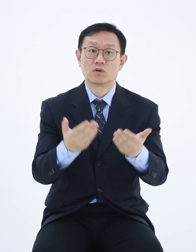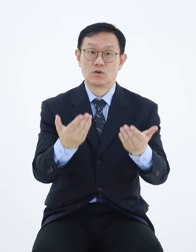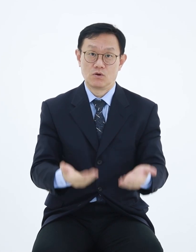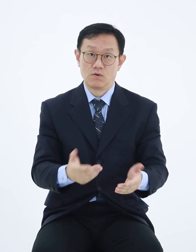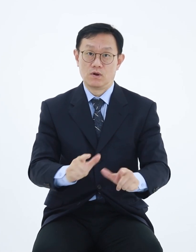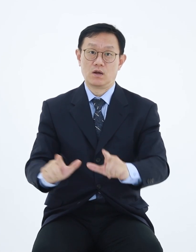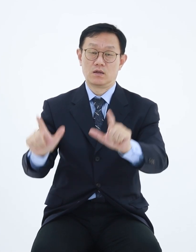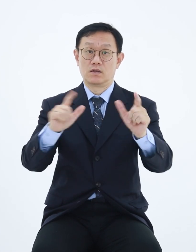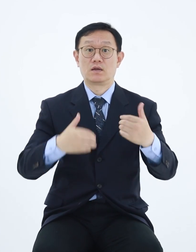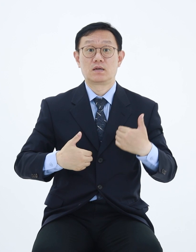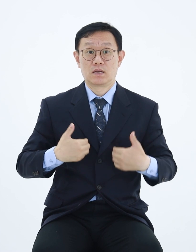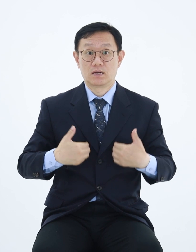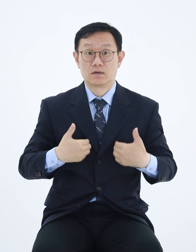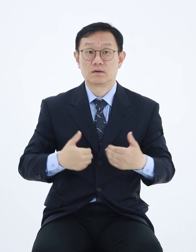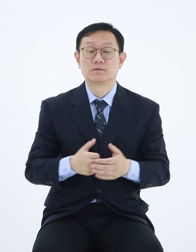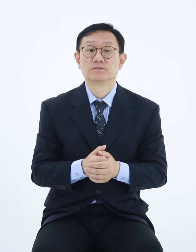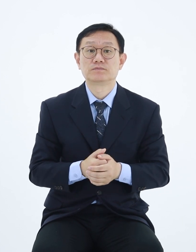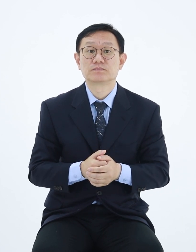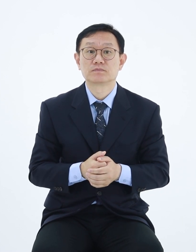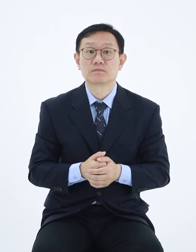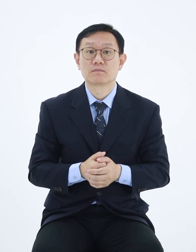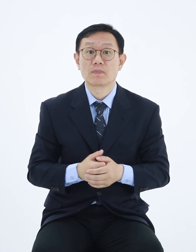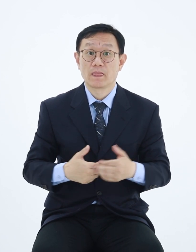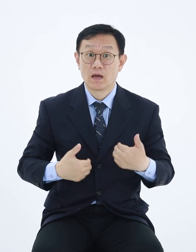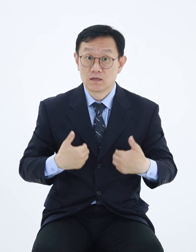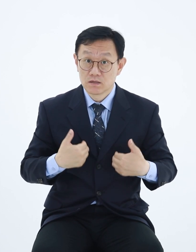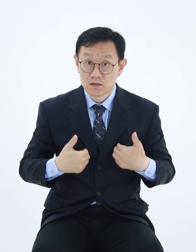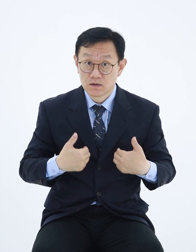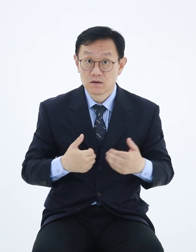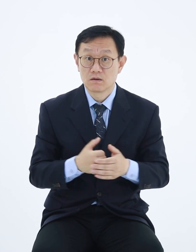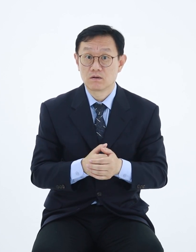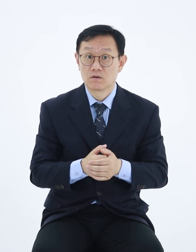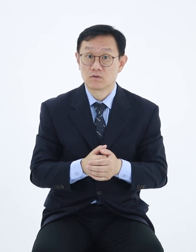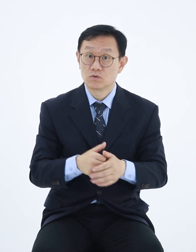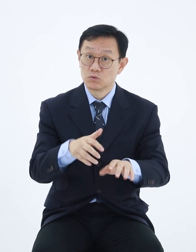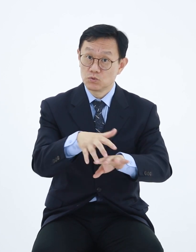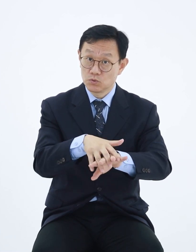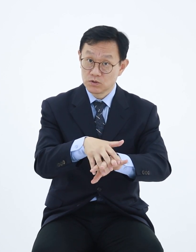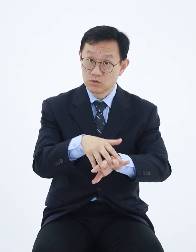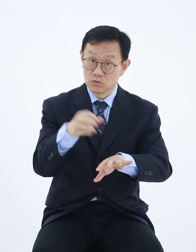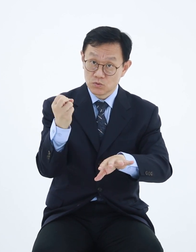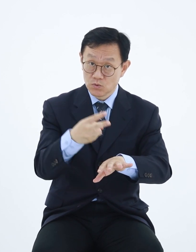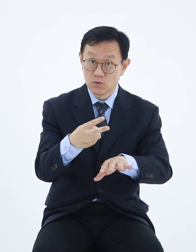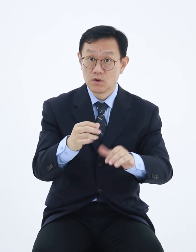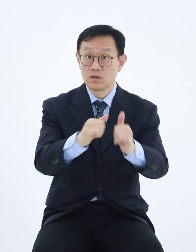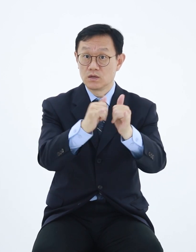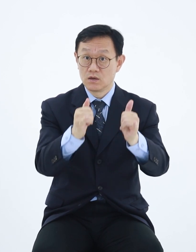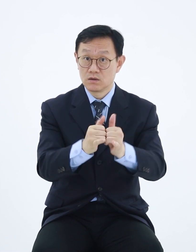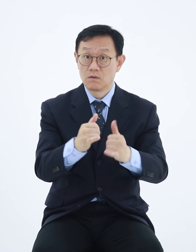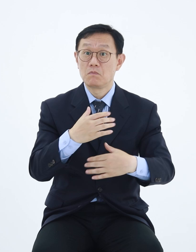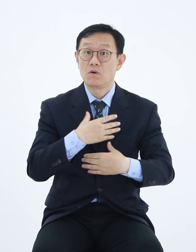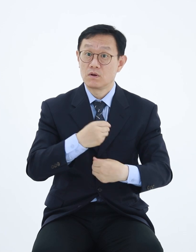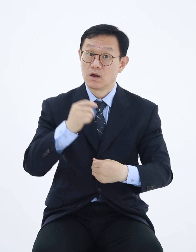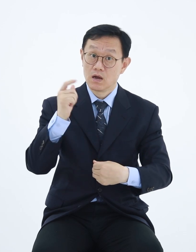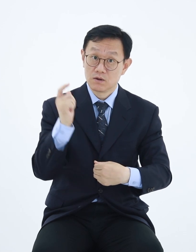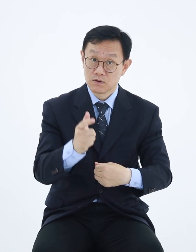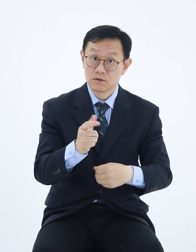여가활동 및 레크리에이션. 레크리에이션은 비교적 조직적이며 사회적 편익을 강조하는 특성을 가지고